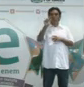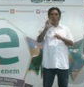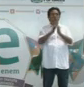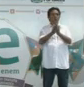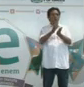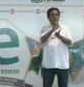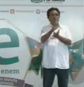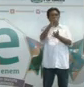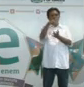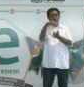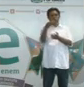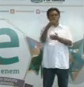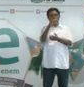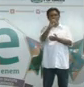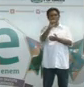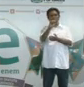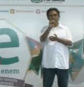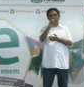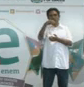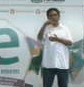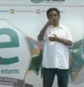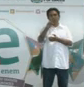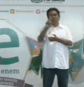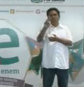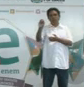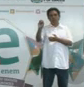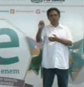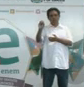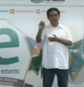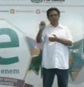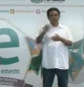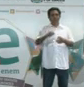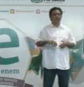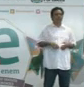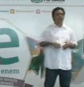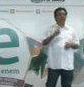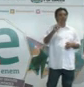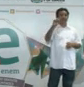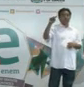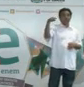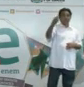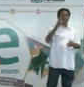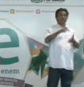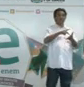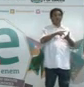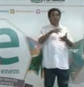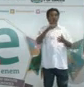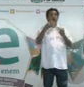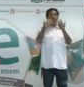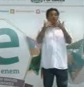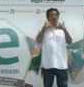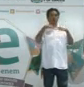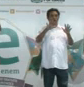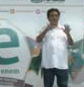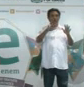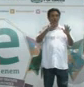adultério que deixa a ambiguidade, você não sabe se traiu ou não. Depois do realismo vem o